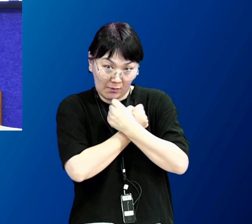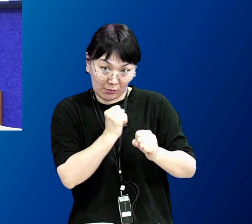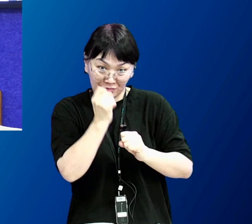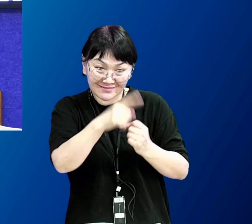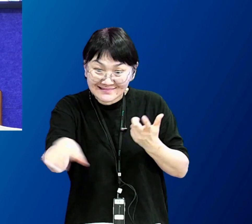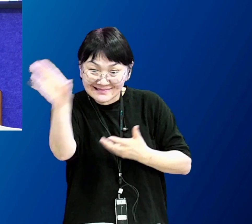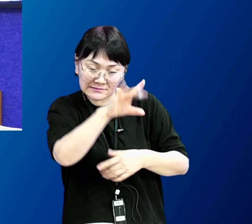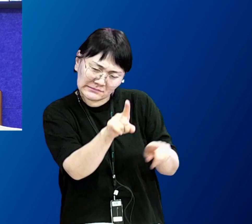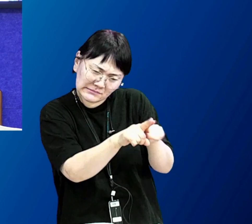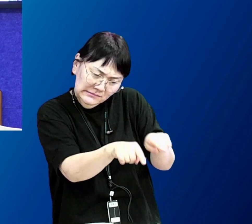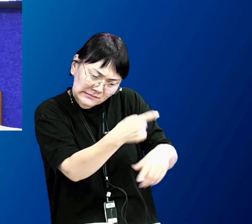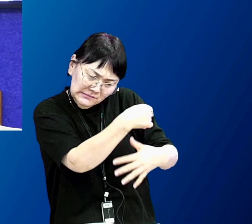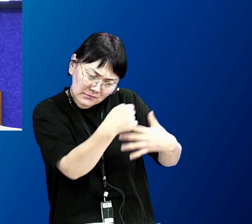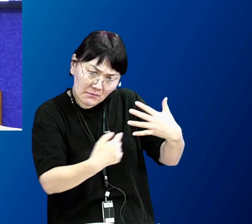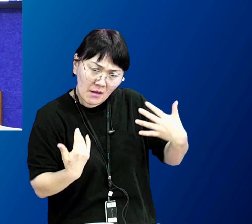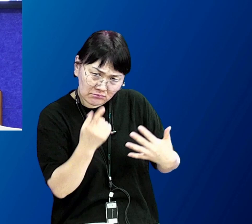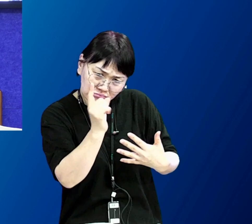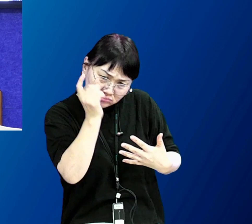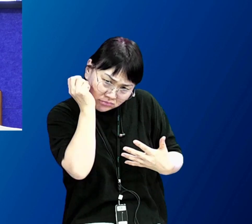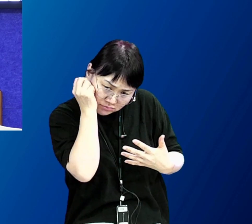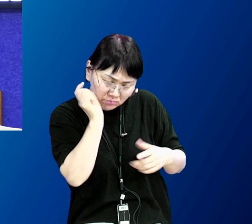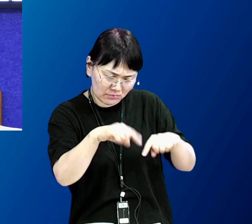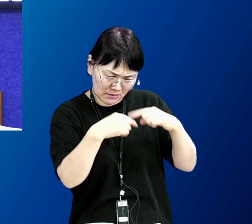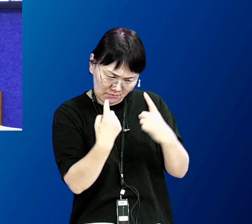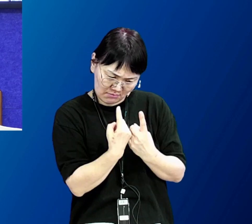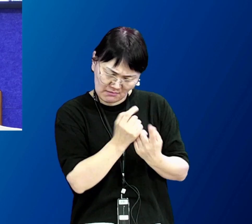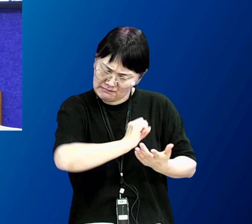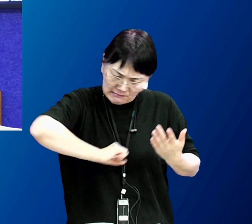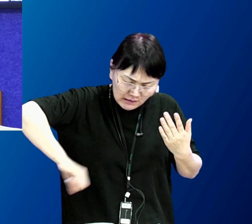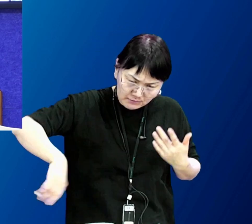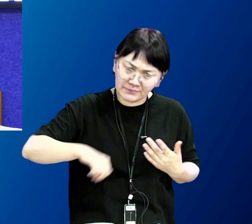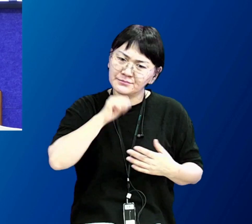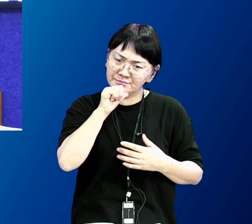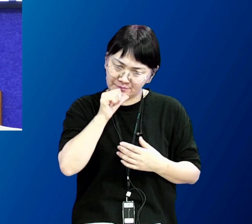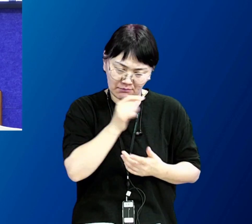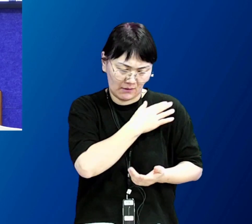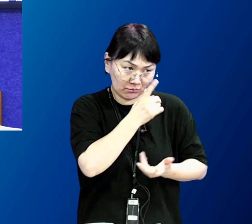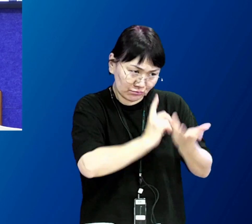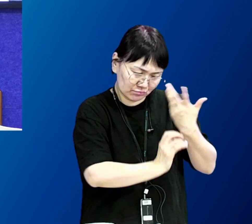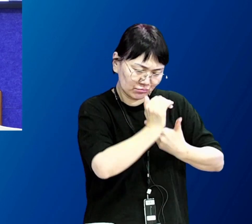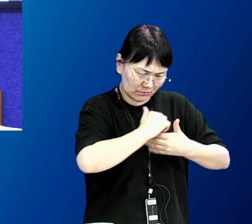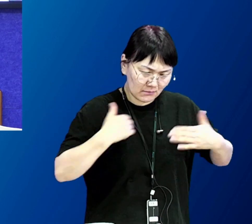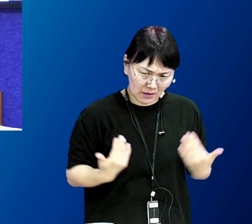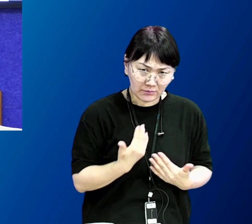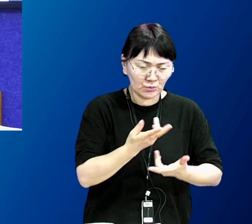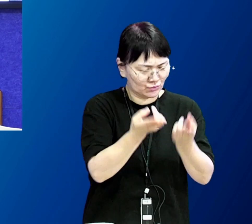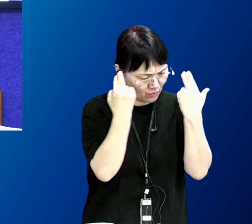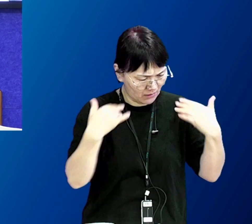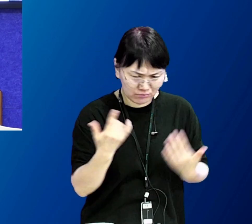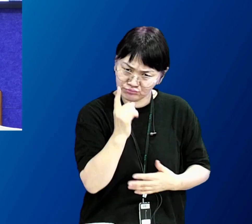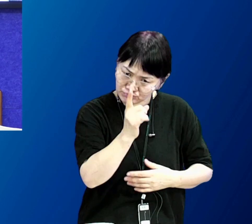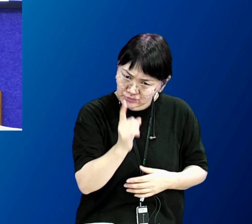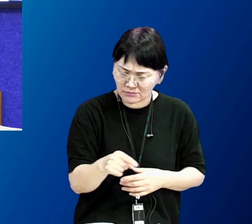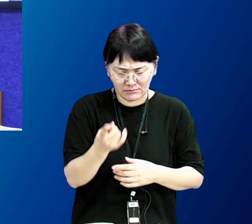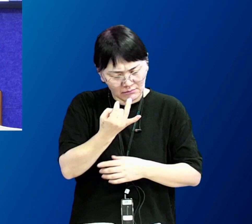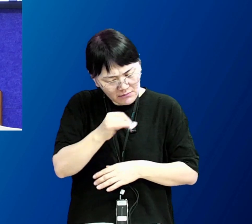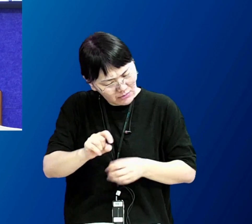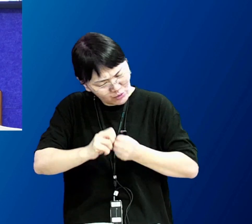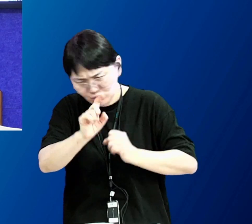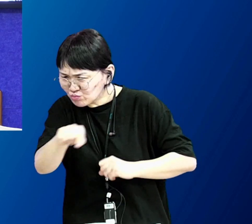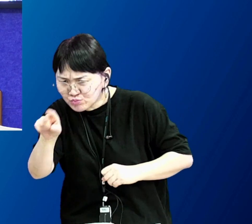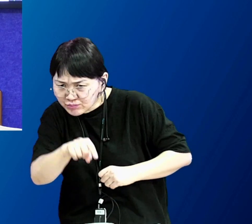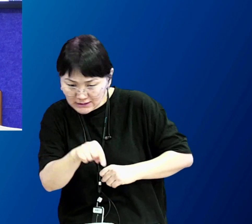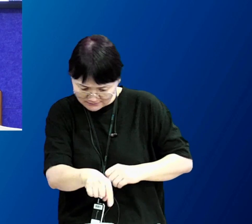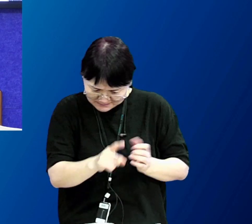амьдраараа, гимээ хаяараа, эзний дотор байгаараа, тийм үү? Дуулууртаа байгаараа, энийг хийж болохгүй, энийг